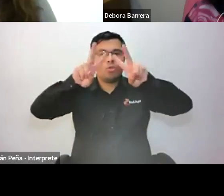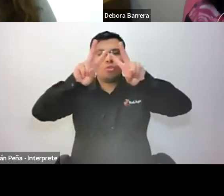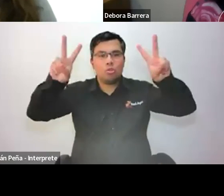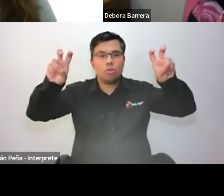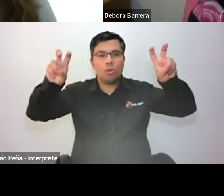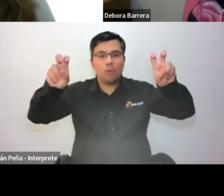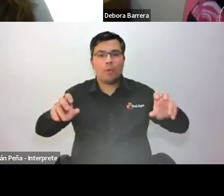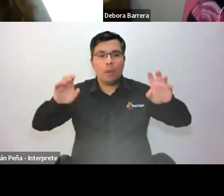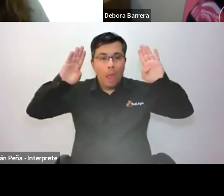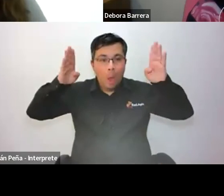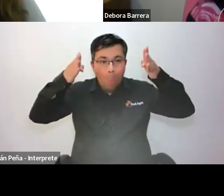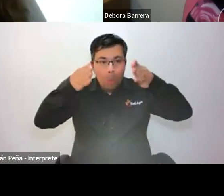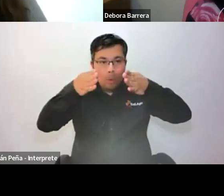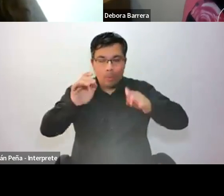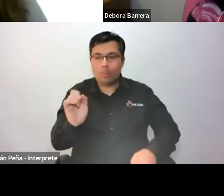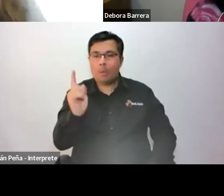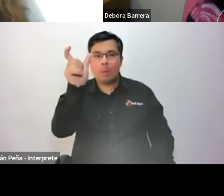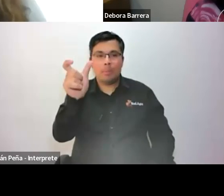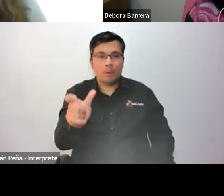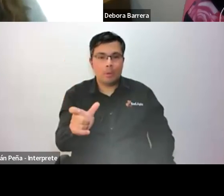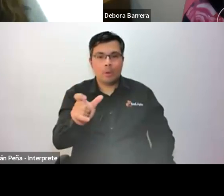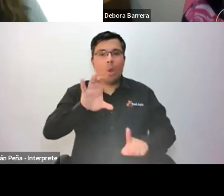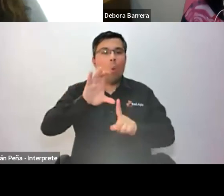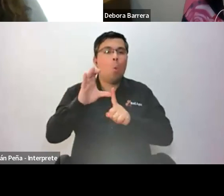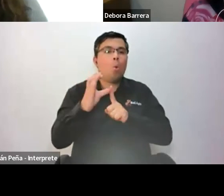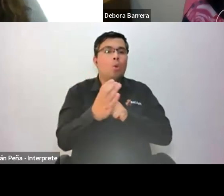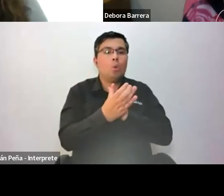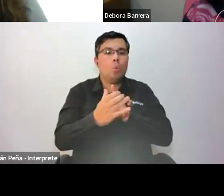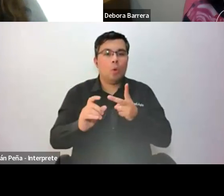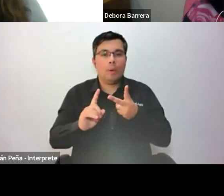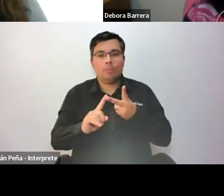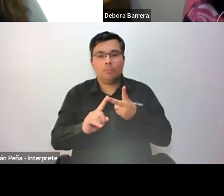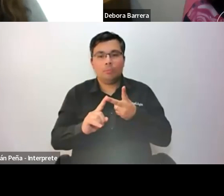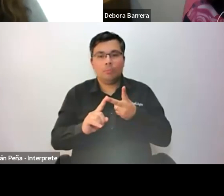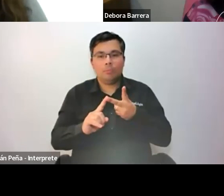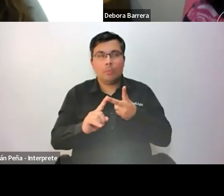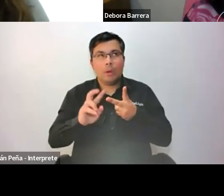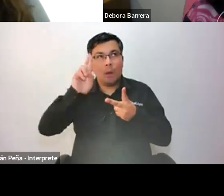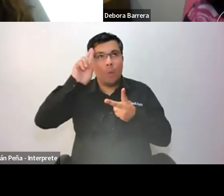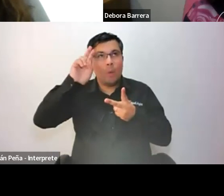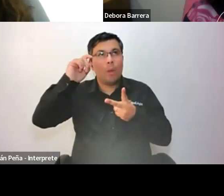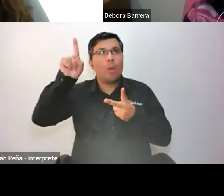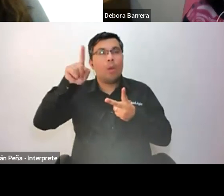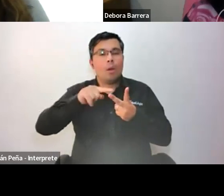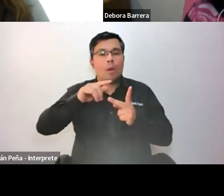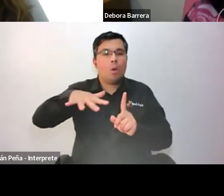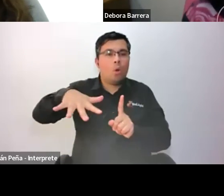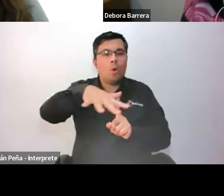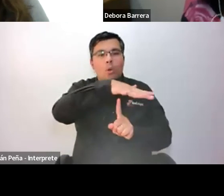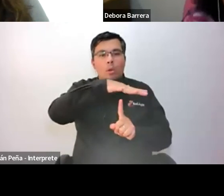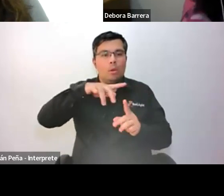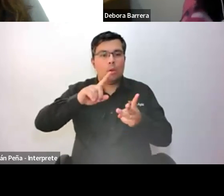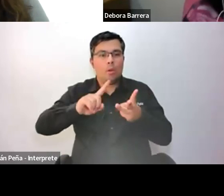sobre autismo en primera persona, ¿verdad? Cultura. Recuérdame, Marce, el Condición, título. identidad,